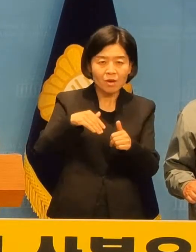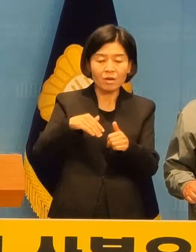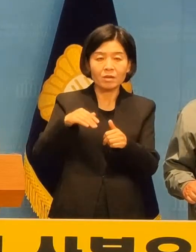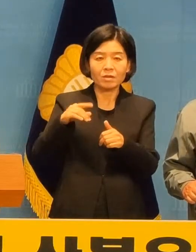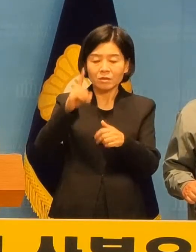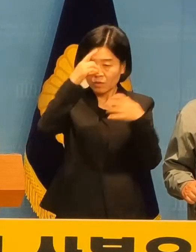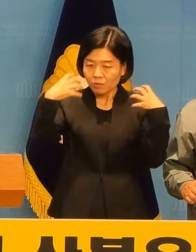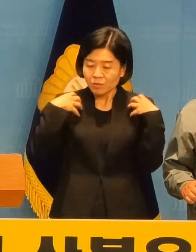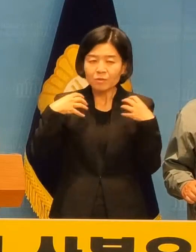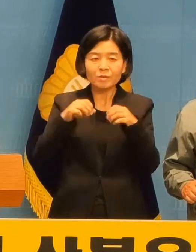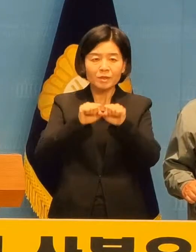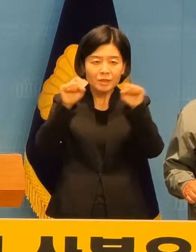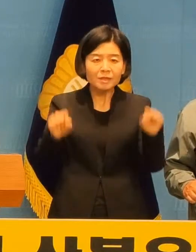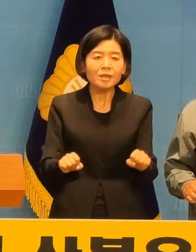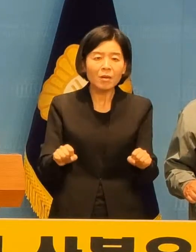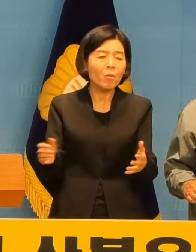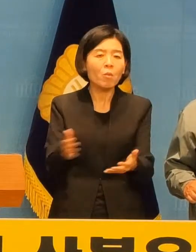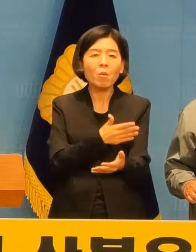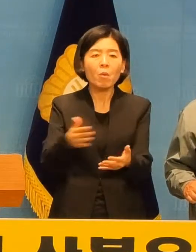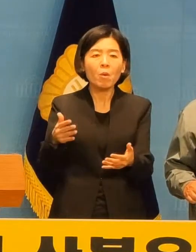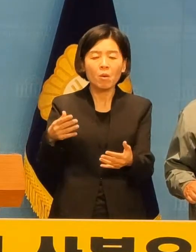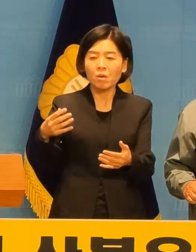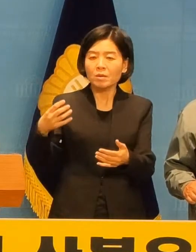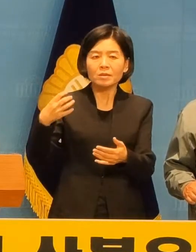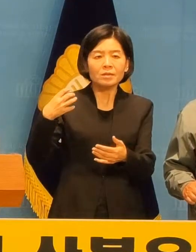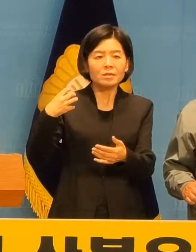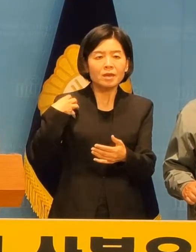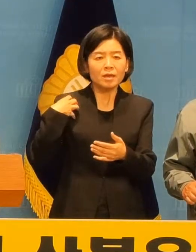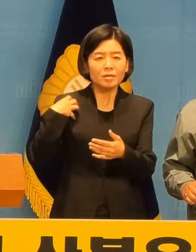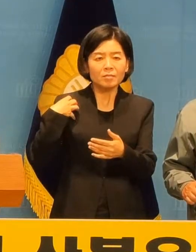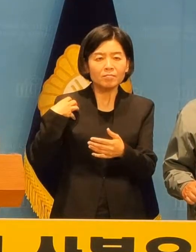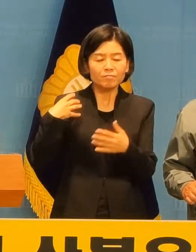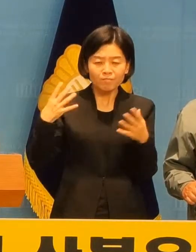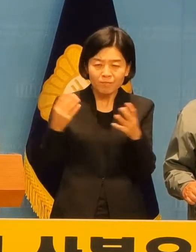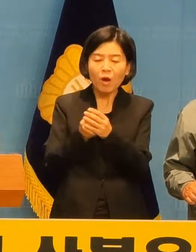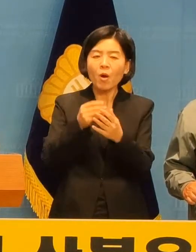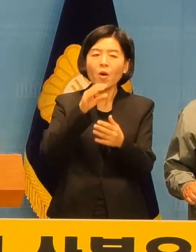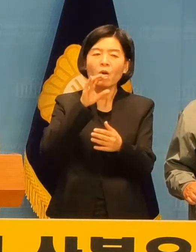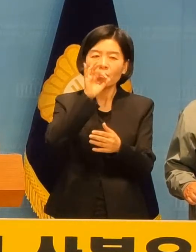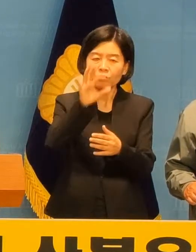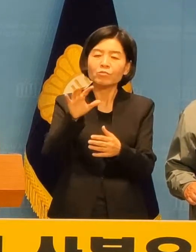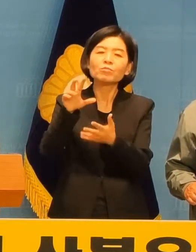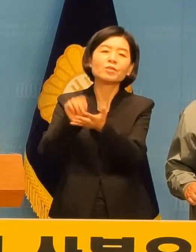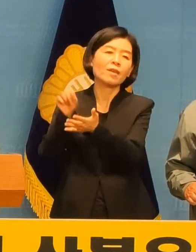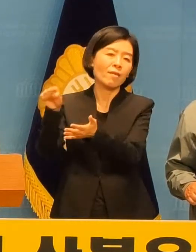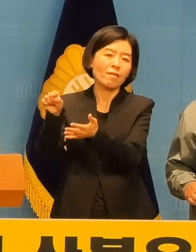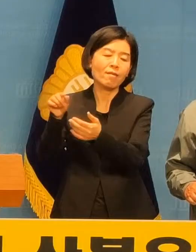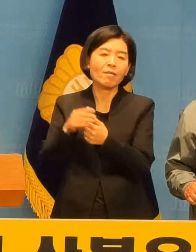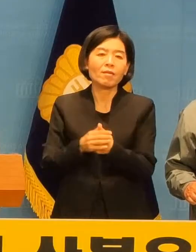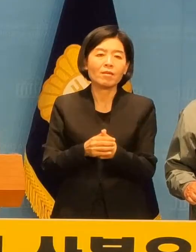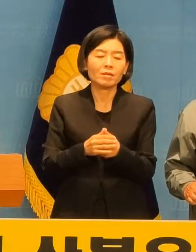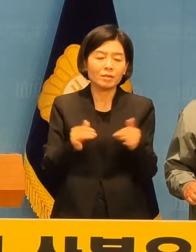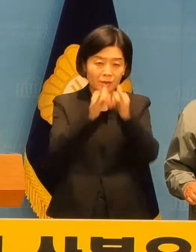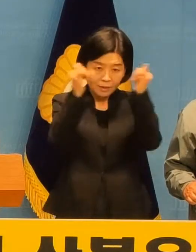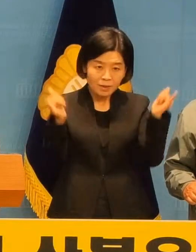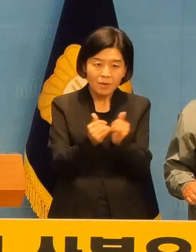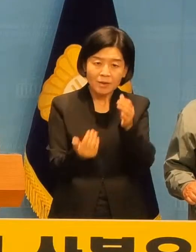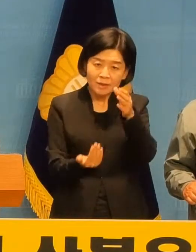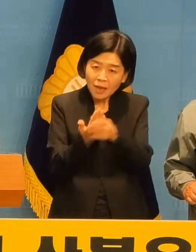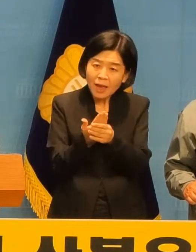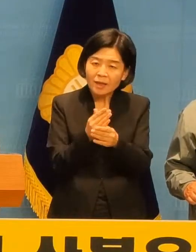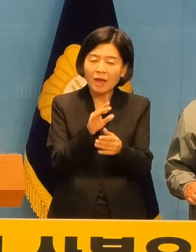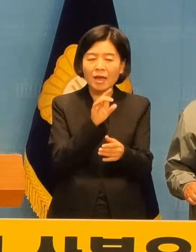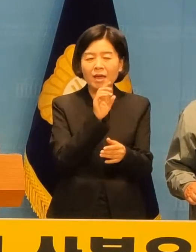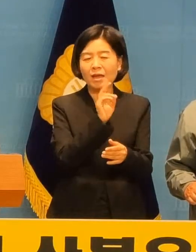시스템 부재와 책임을 다하지 못한 복합 재난입니다. 우리는 더 이상 사회 재난 뒤에 숨어